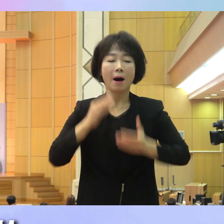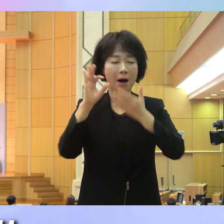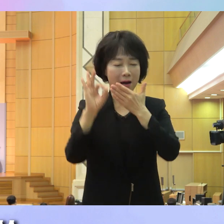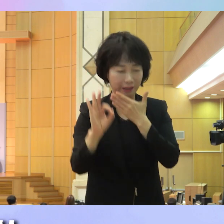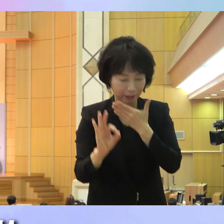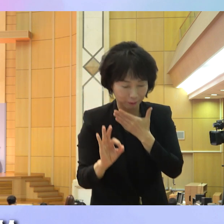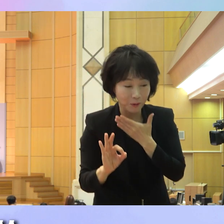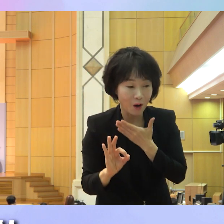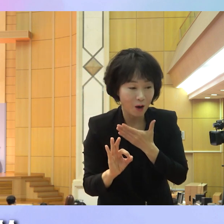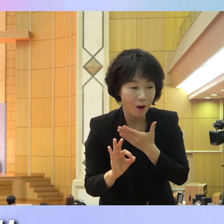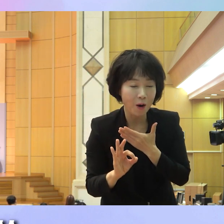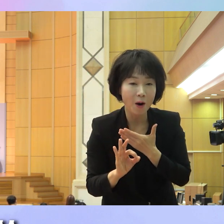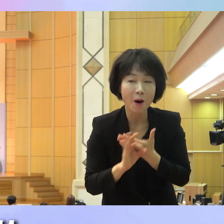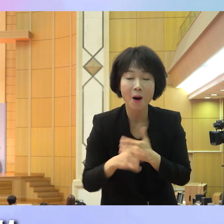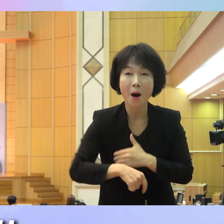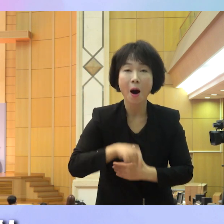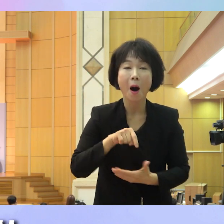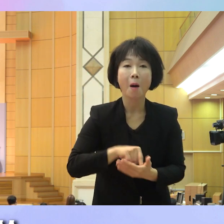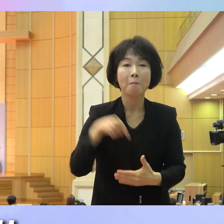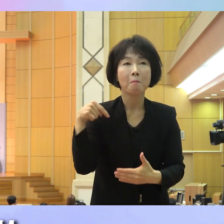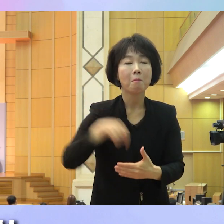은총을 받으며